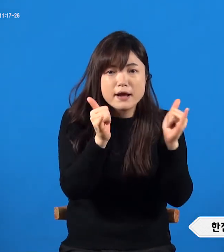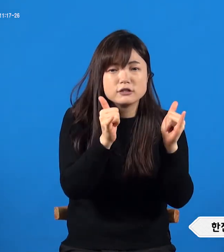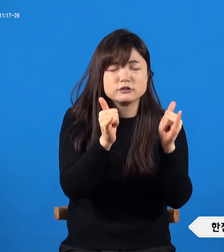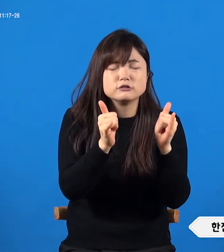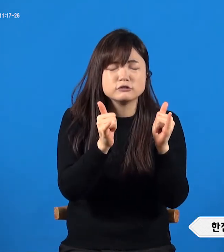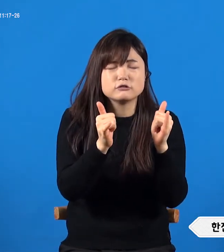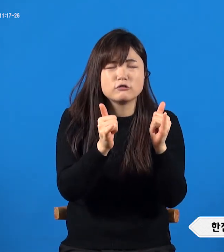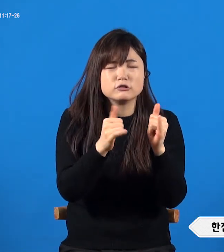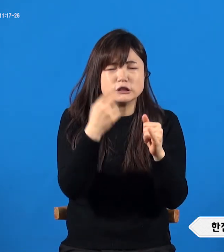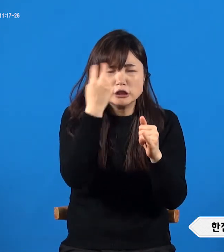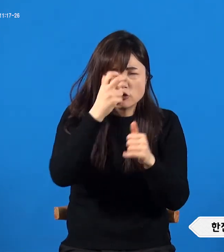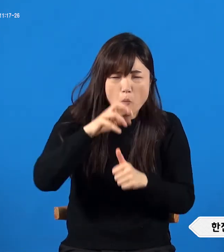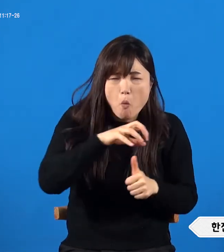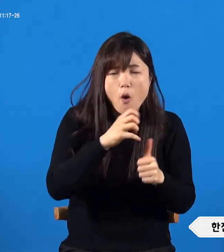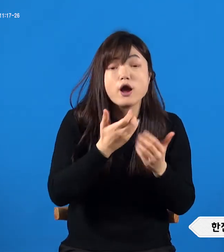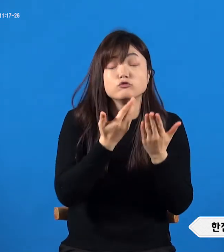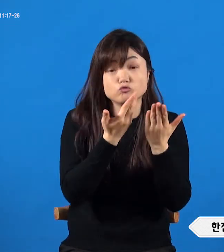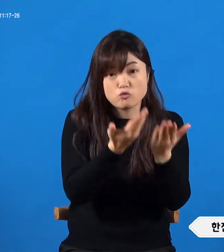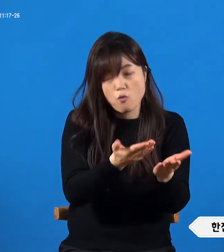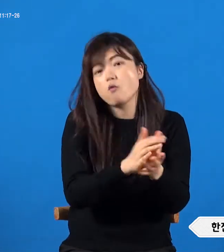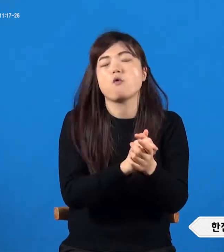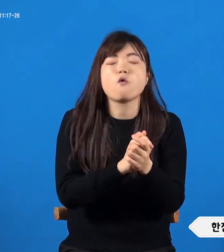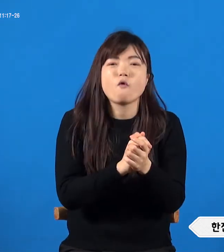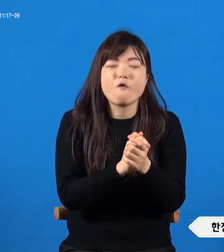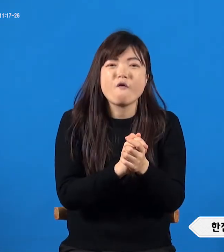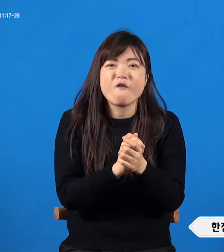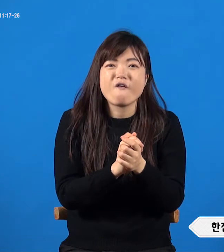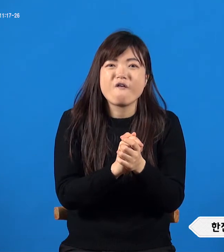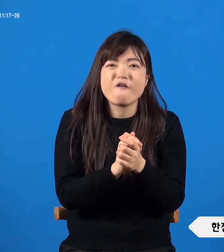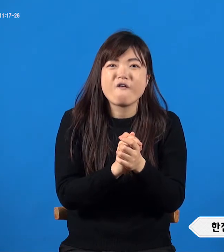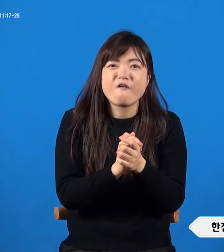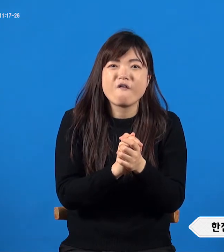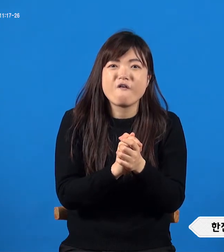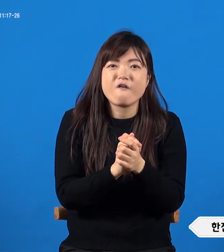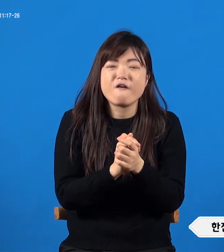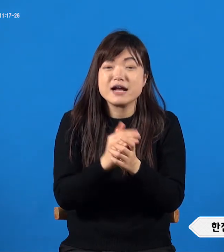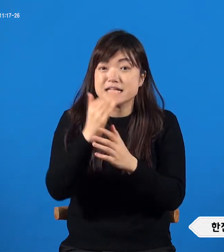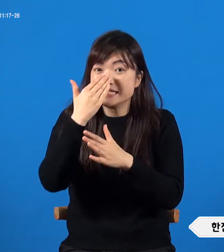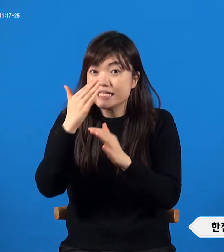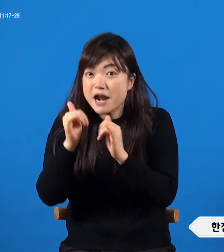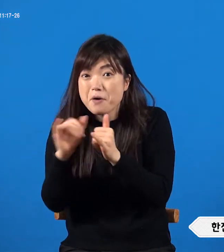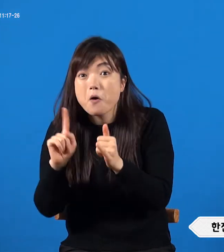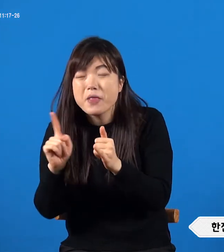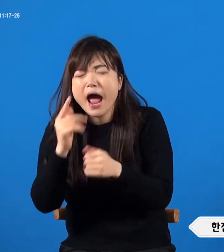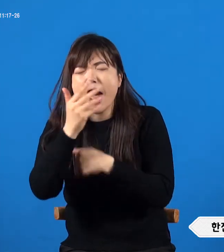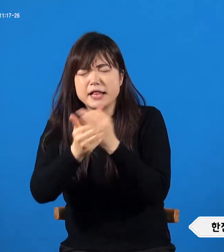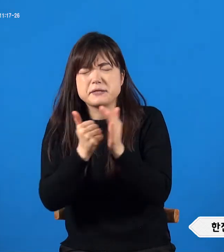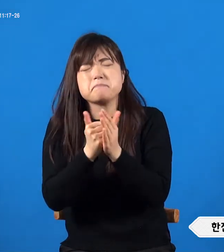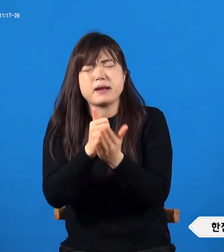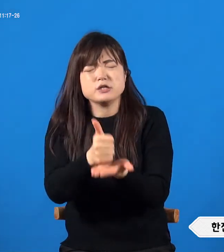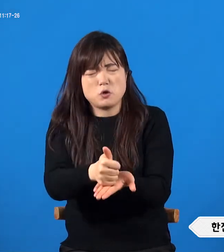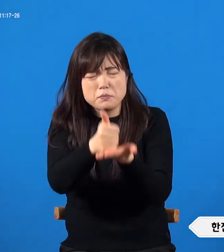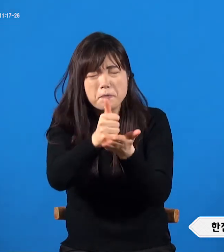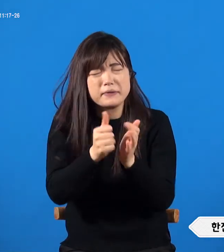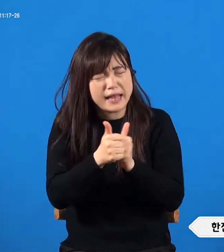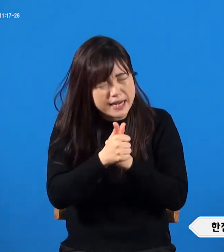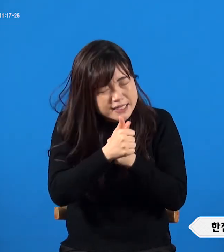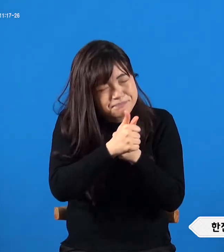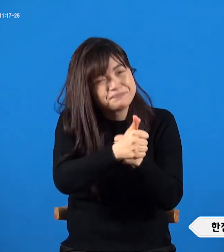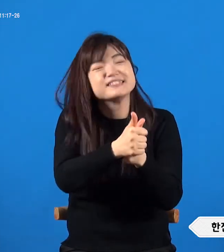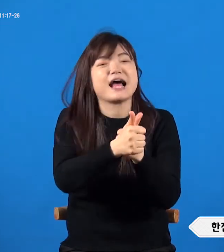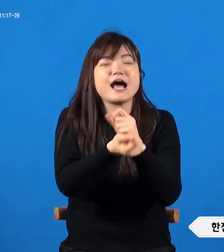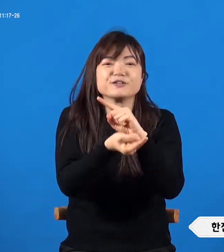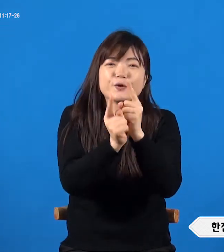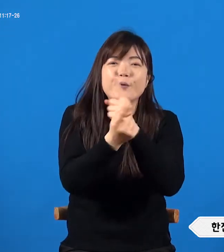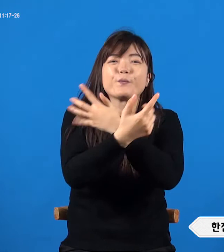되어서 그들을 지키고 보호해 주시고 그들은 하나님만을 섬기고 따르겠습니다.